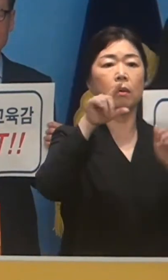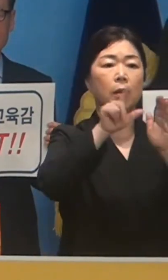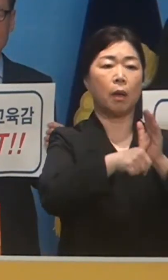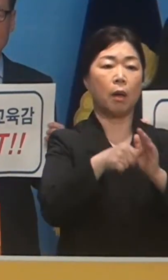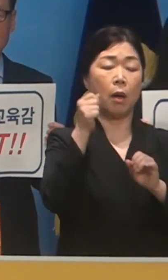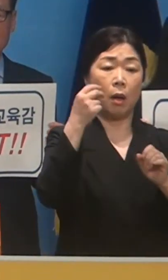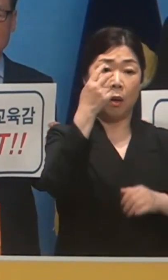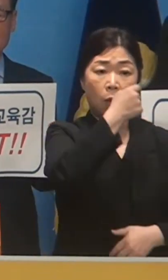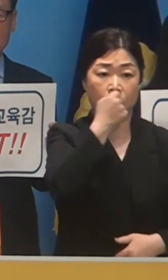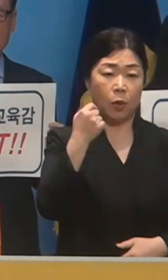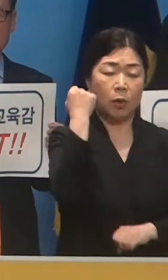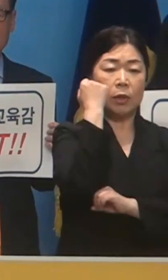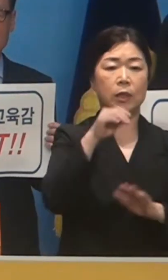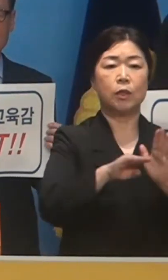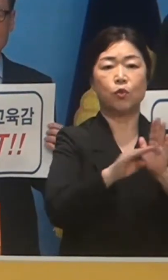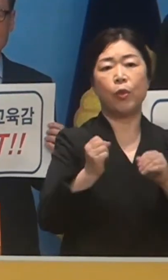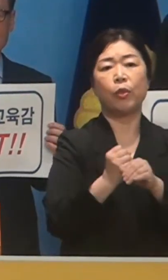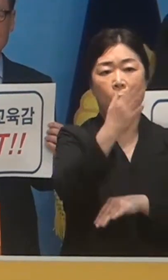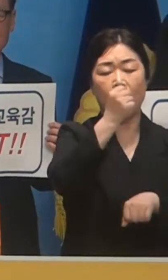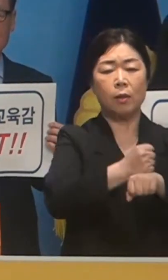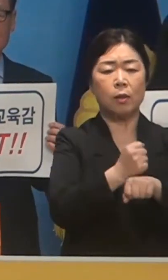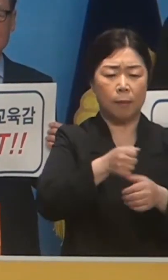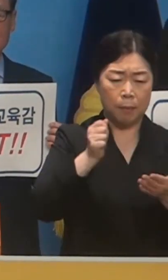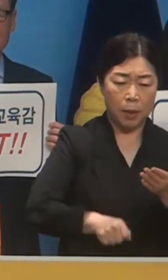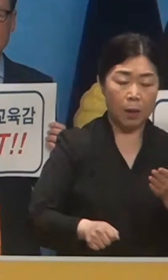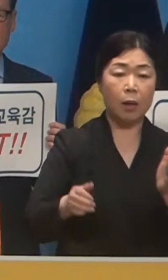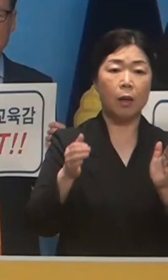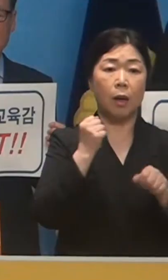기준을 통과하자 유일하게